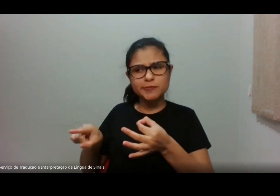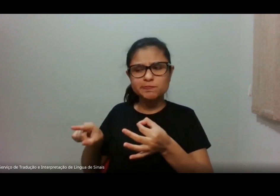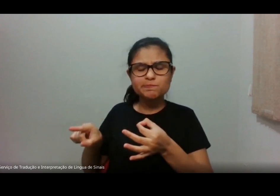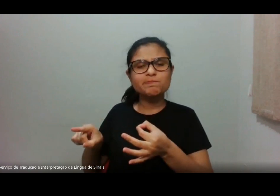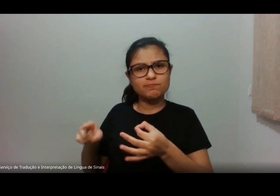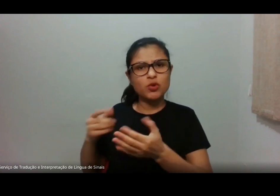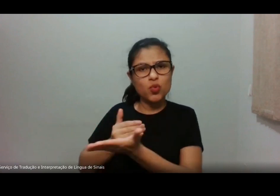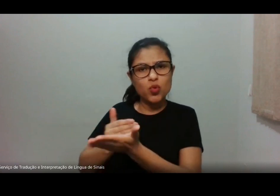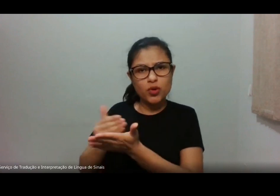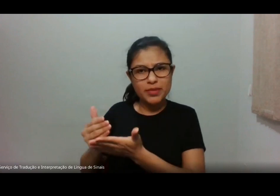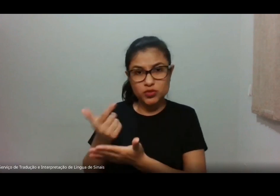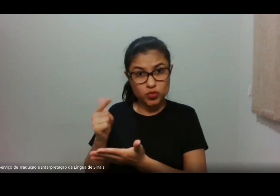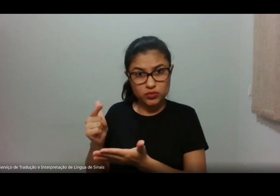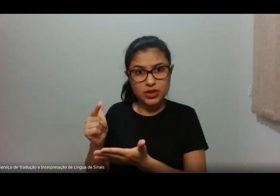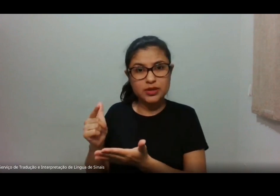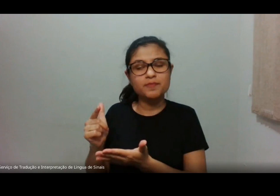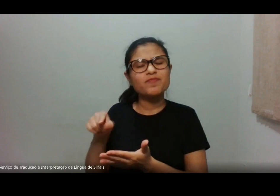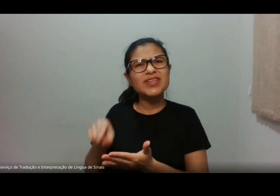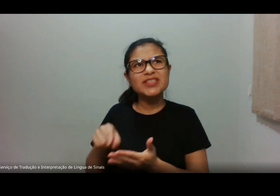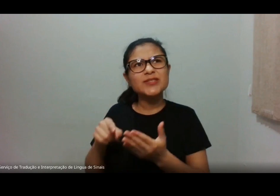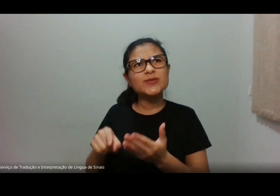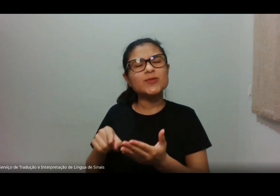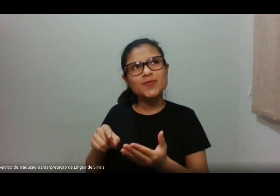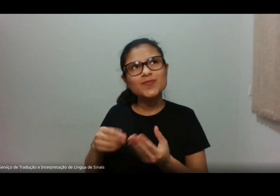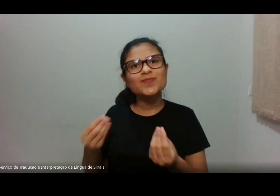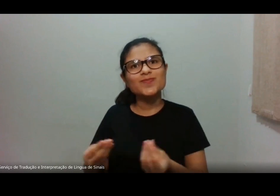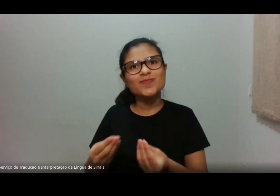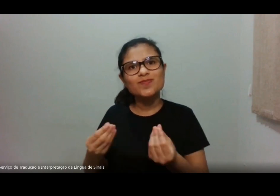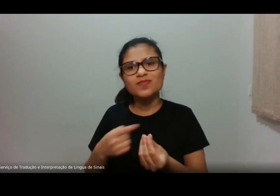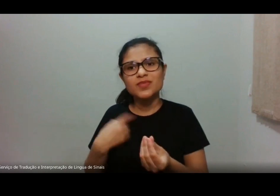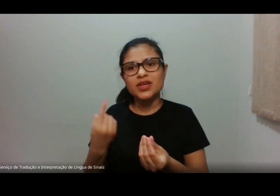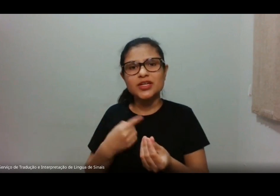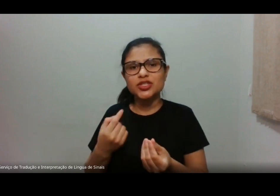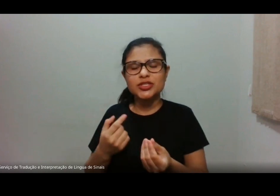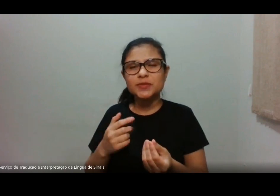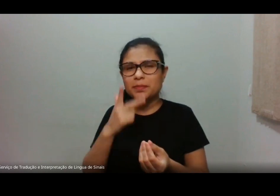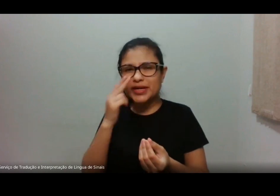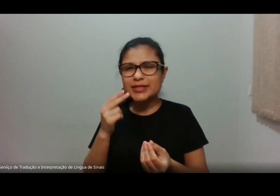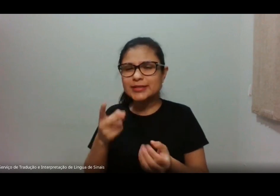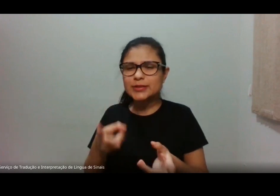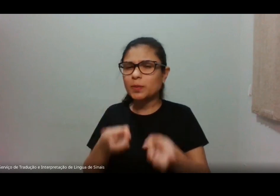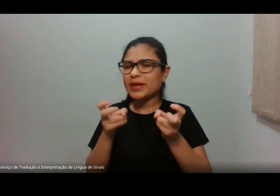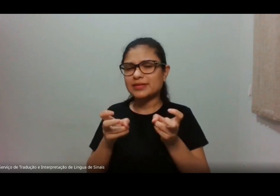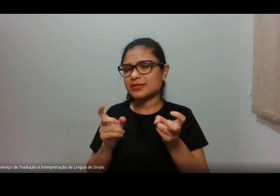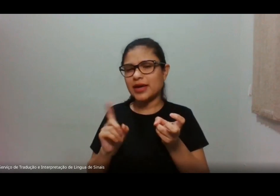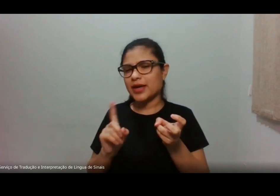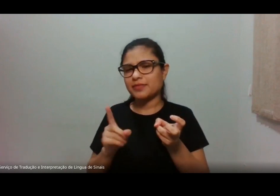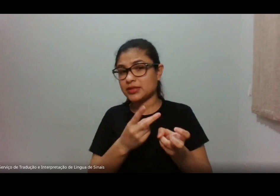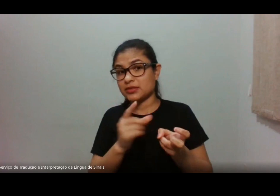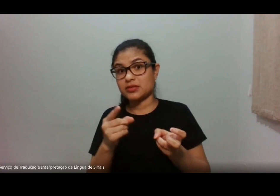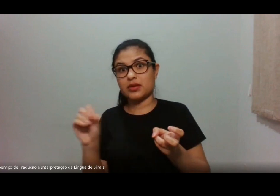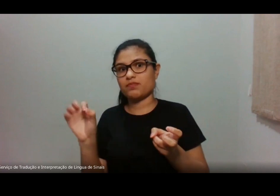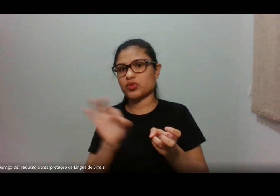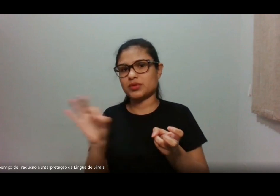esse início nos faz ter uma visão muito parcial do que é a política linguística, do que são as